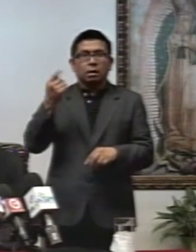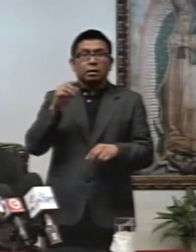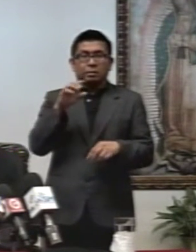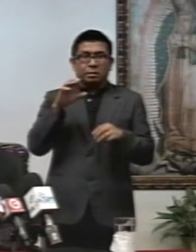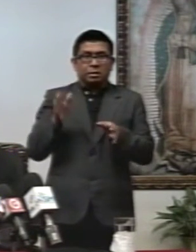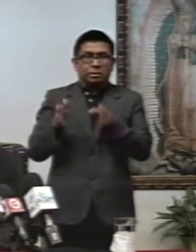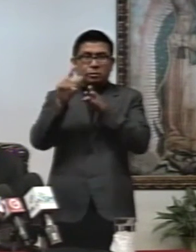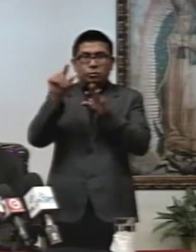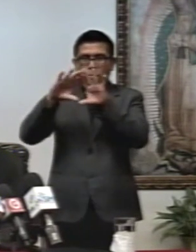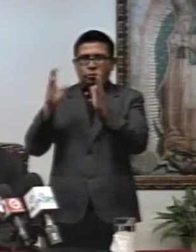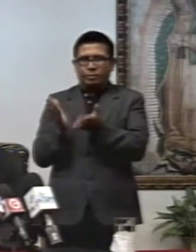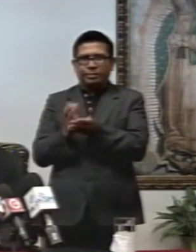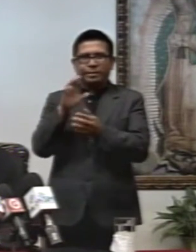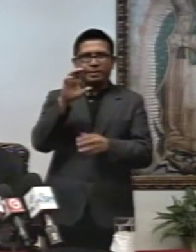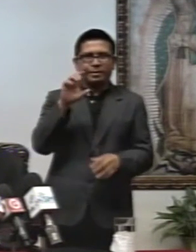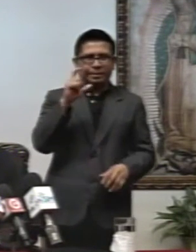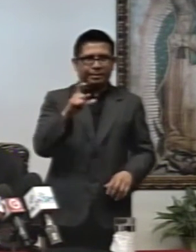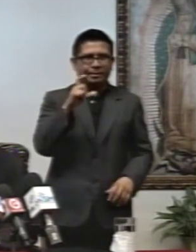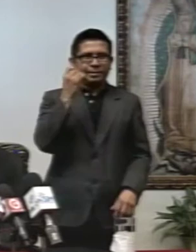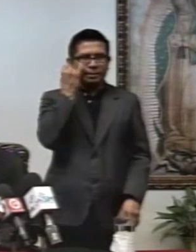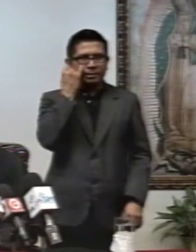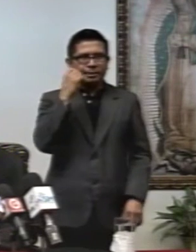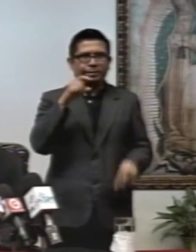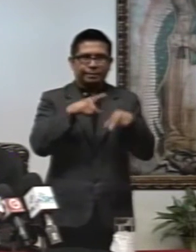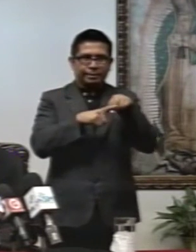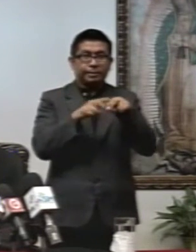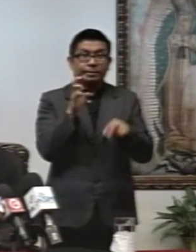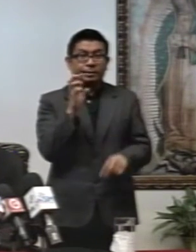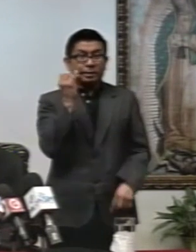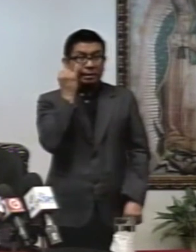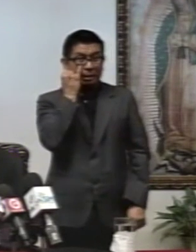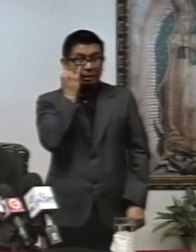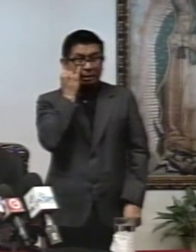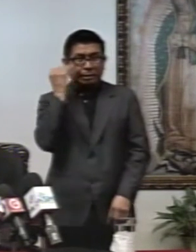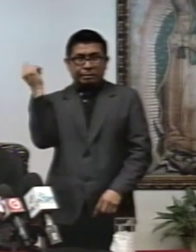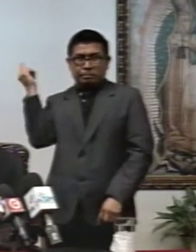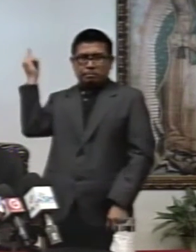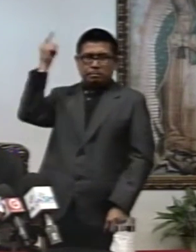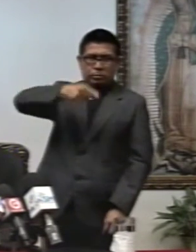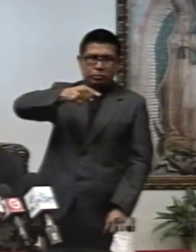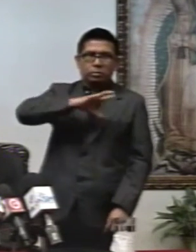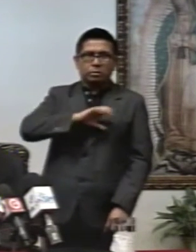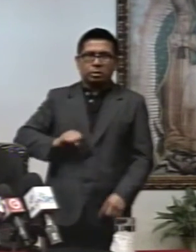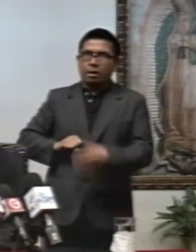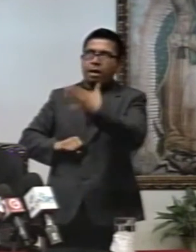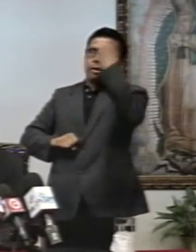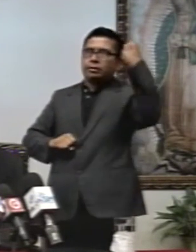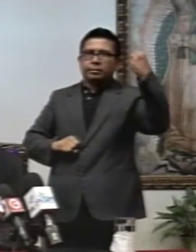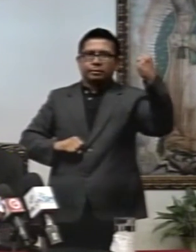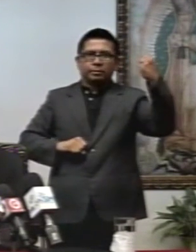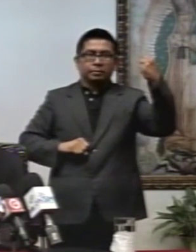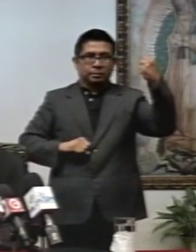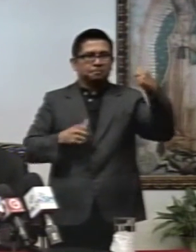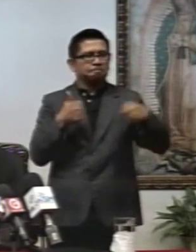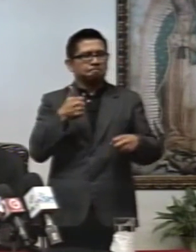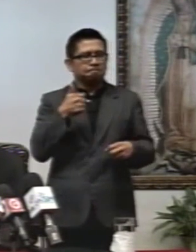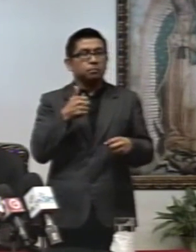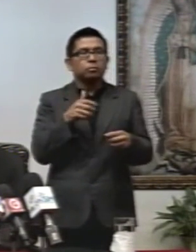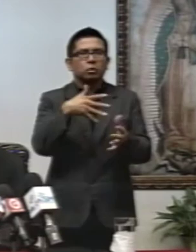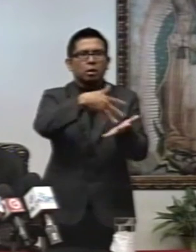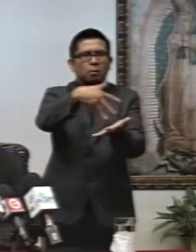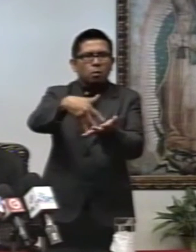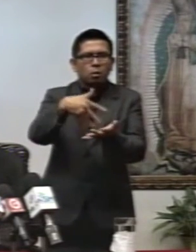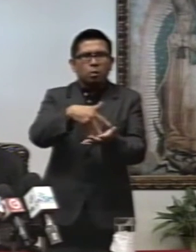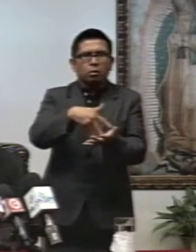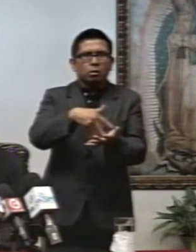fue a favor del país. Da verdaderamente tristeza ver personas que nacen con